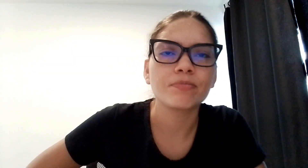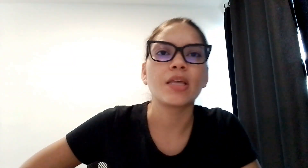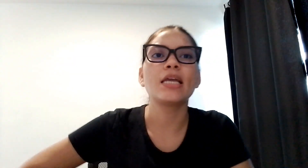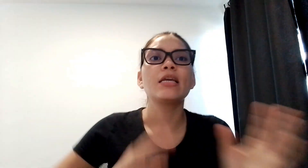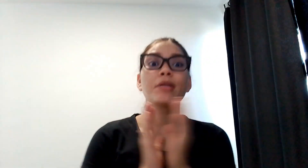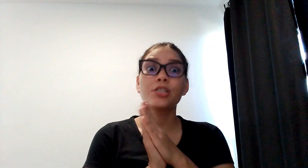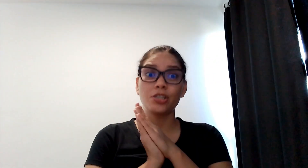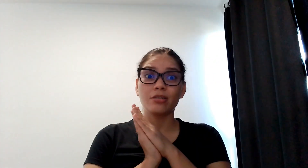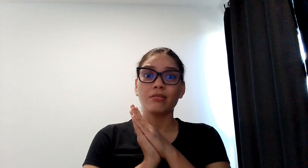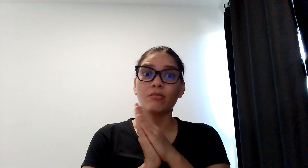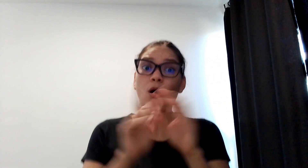Em Libras,